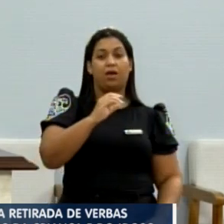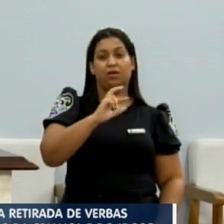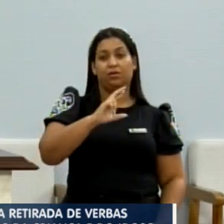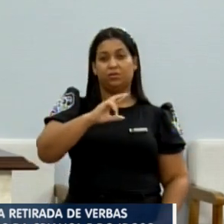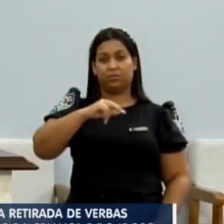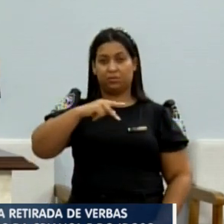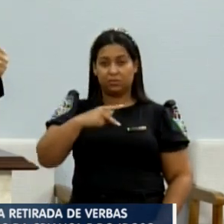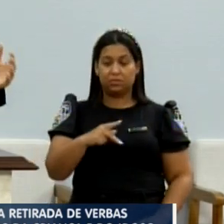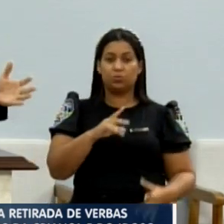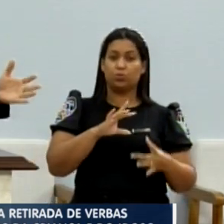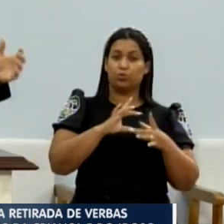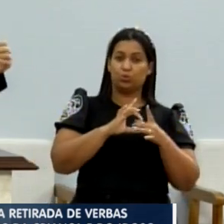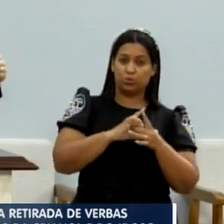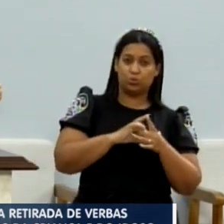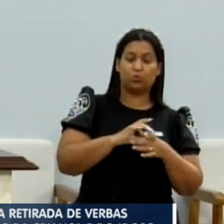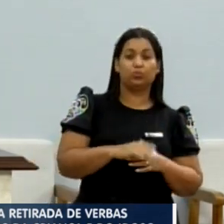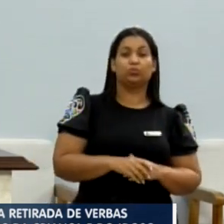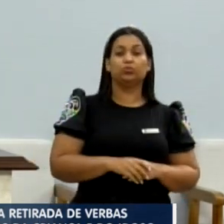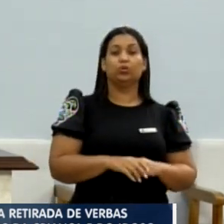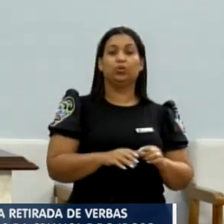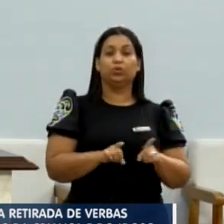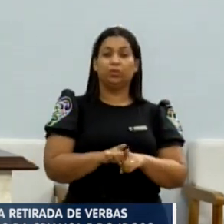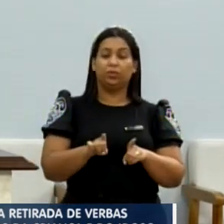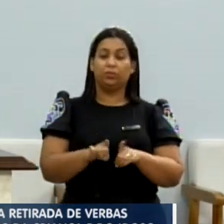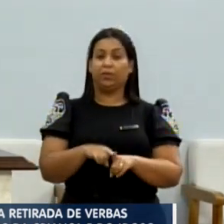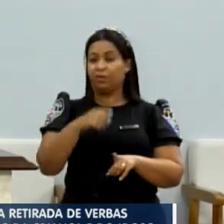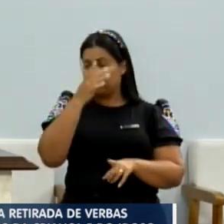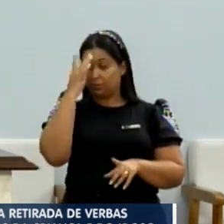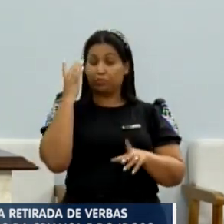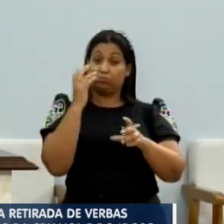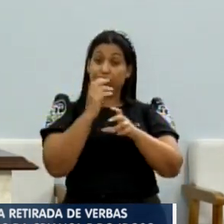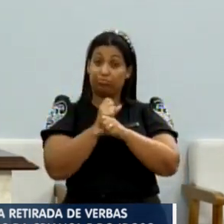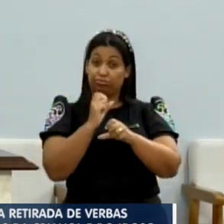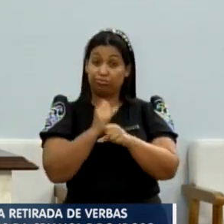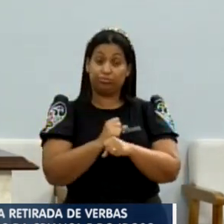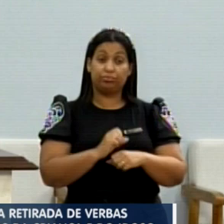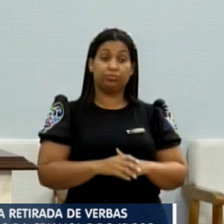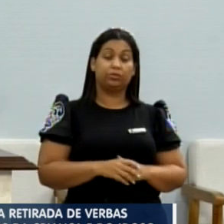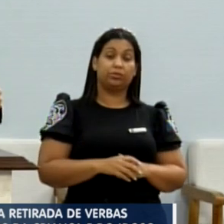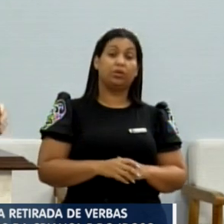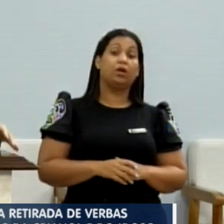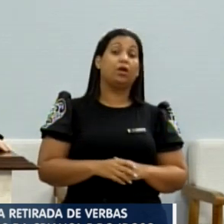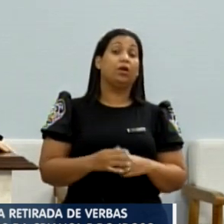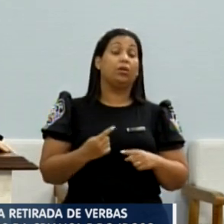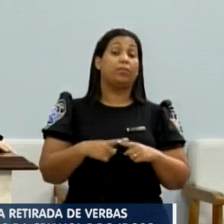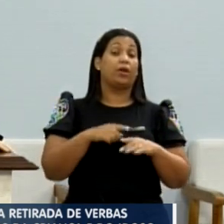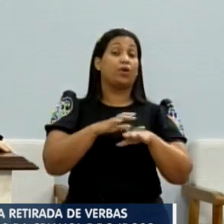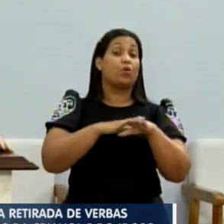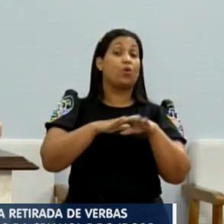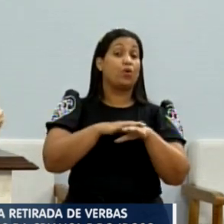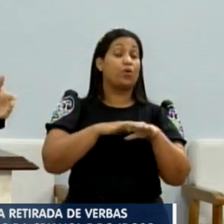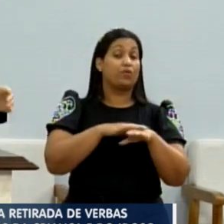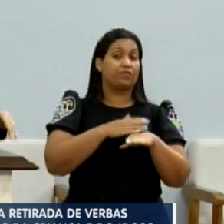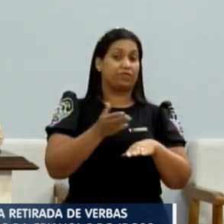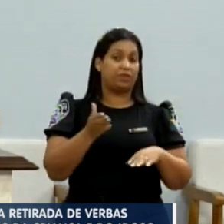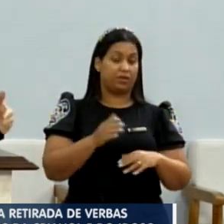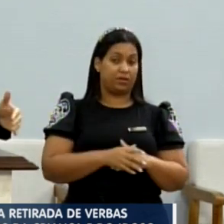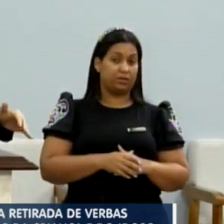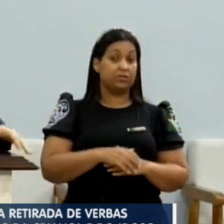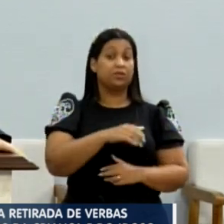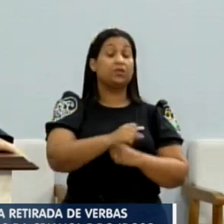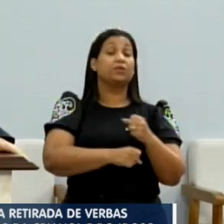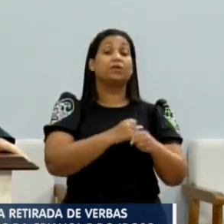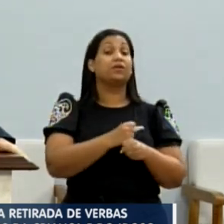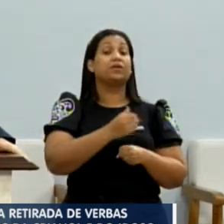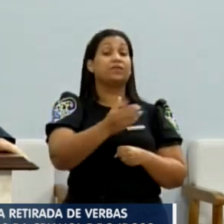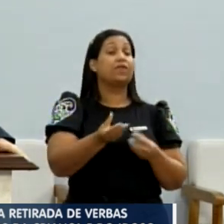empresários reuniões com os contabilistas para que sees e o ano que vem com que